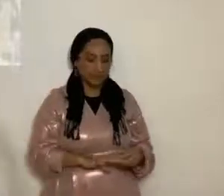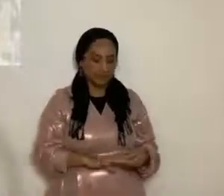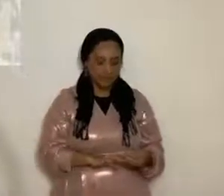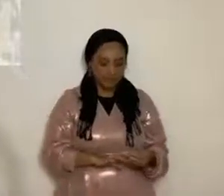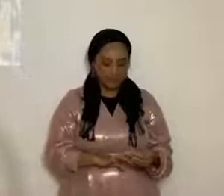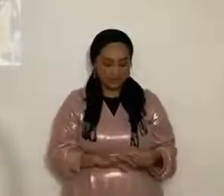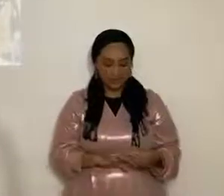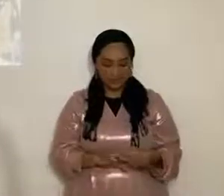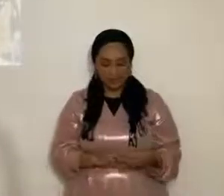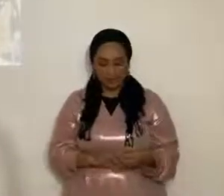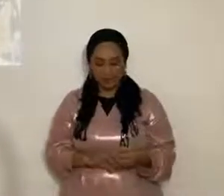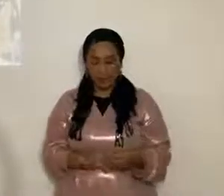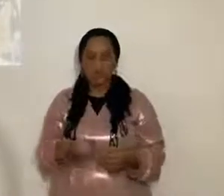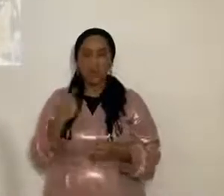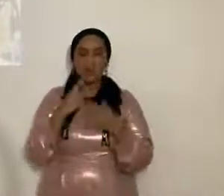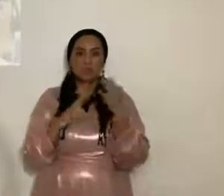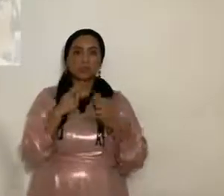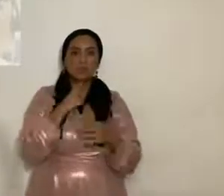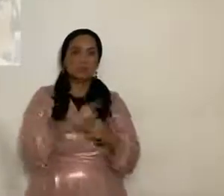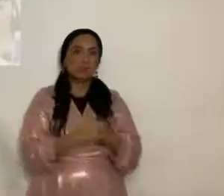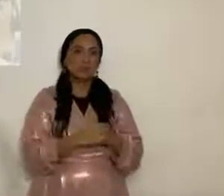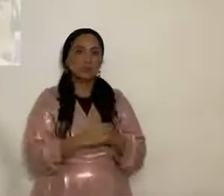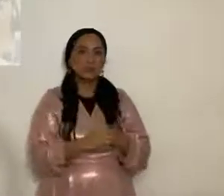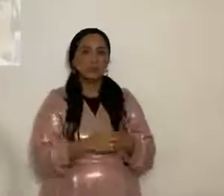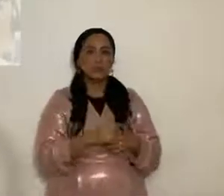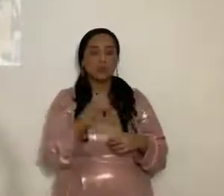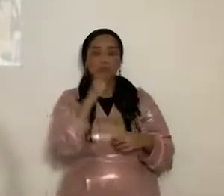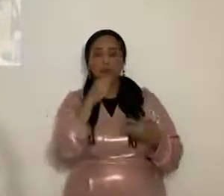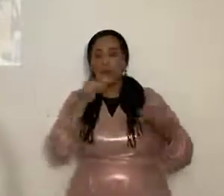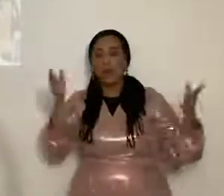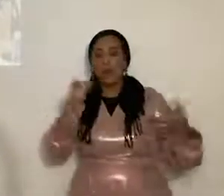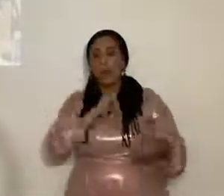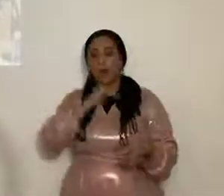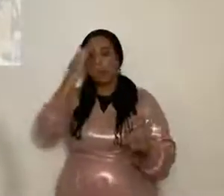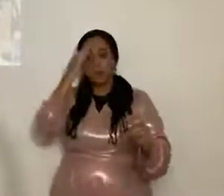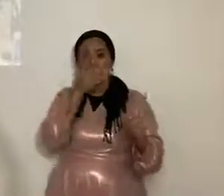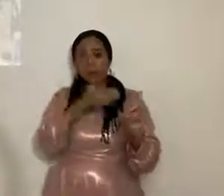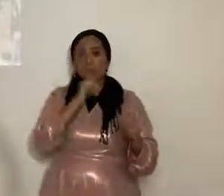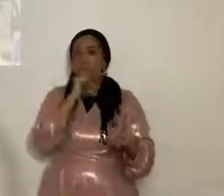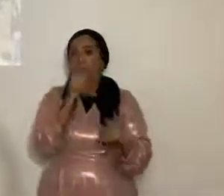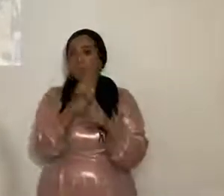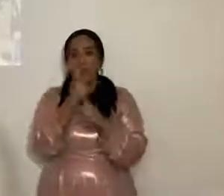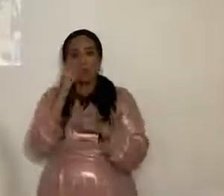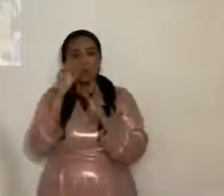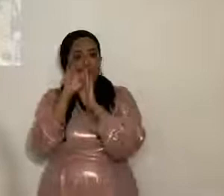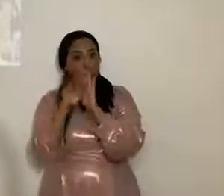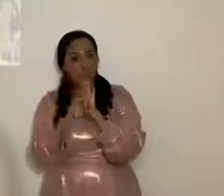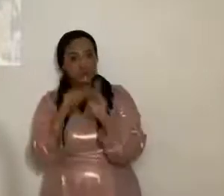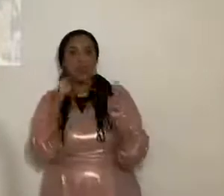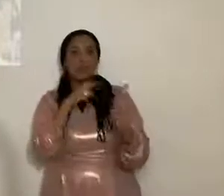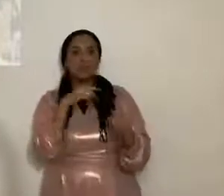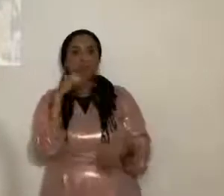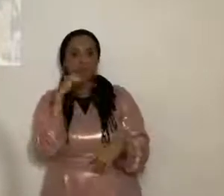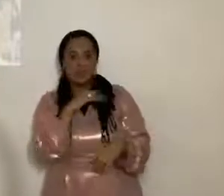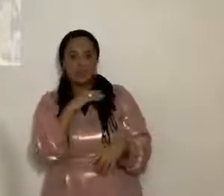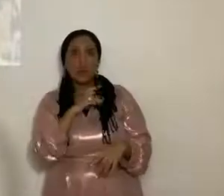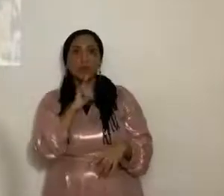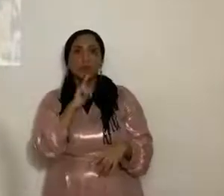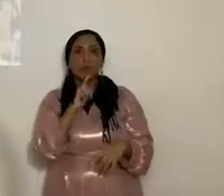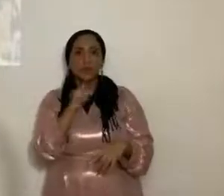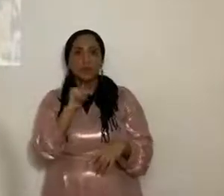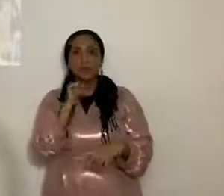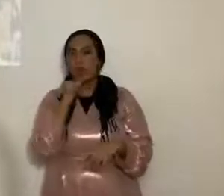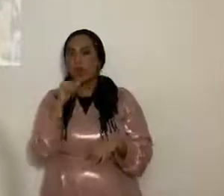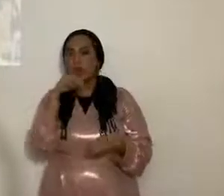2, verso 4 al 6. ¿Qué dice? El que dice yo le conozco y no guarda sus mandamientos, el tal es mentiroso y la verdad